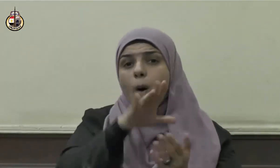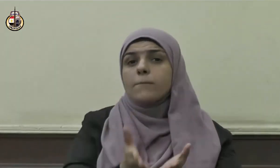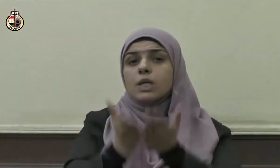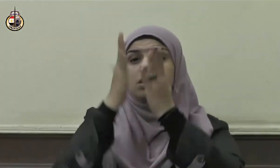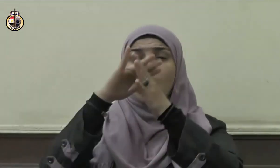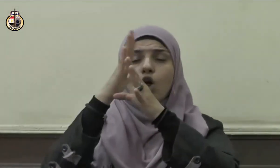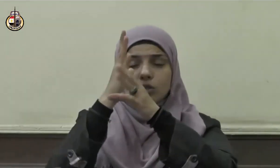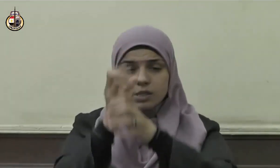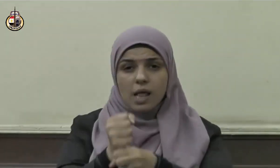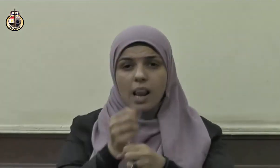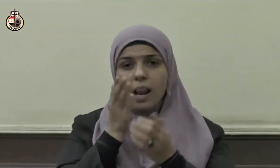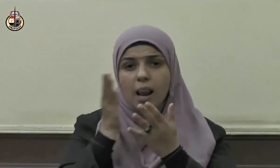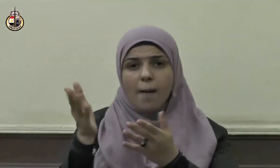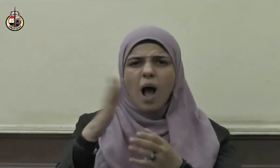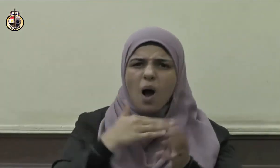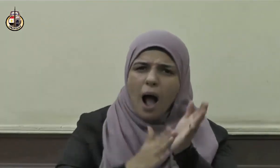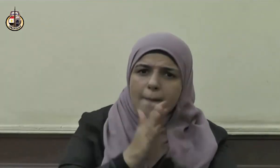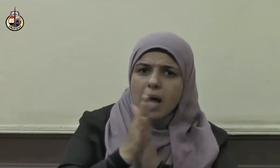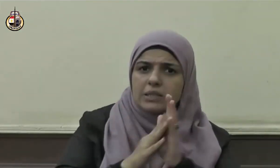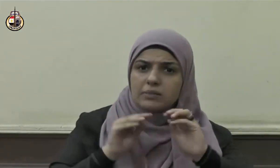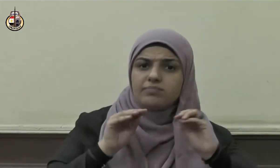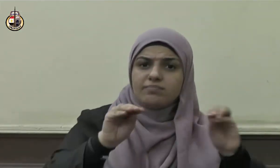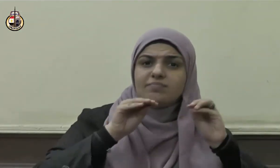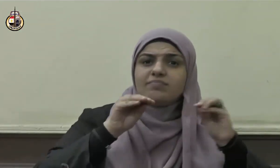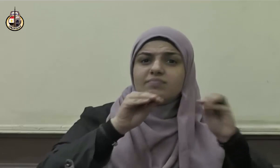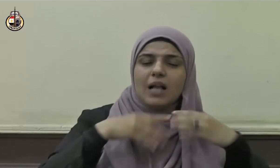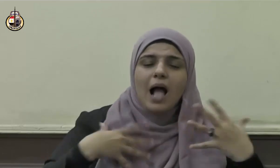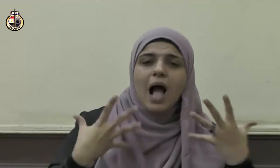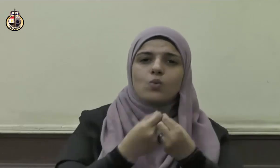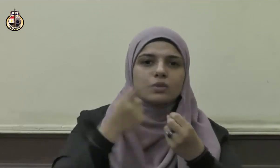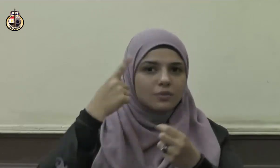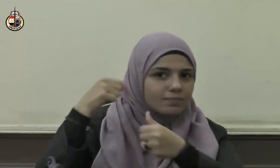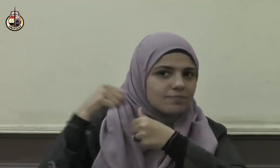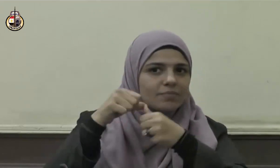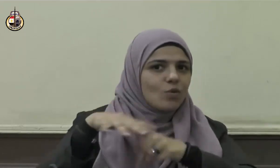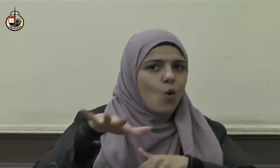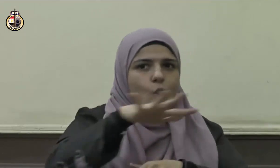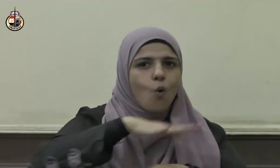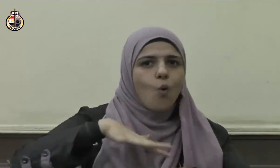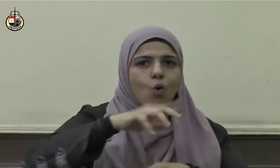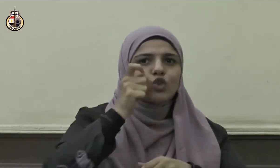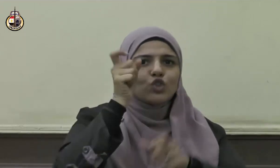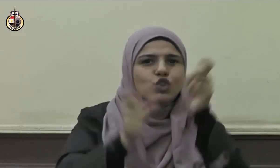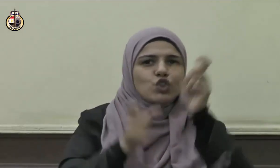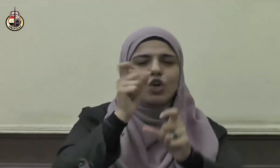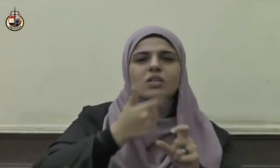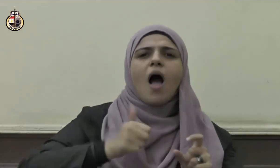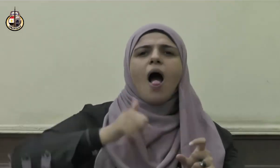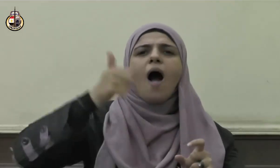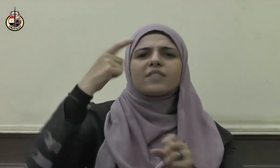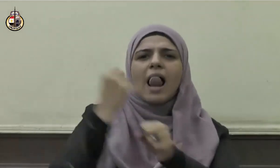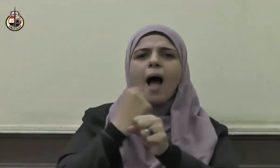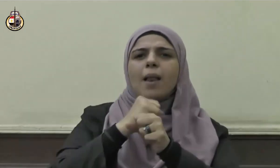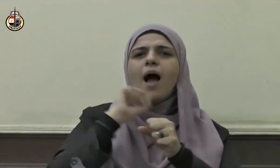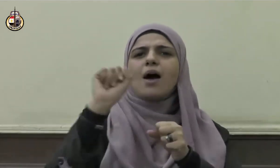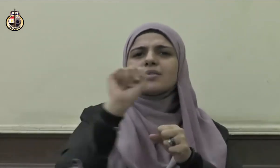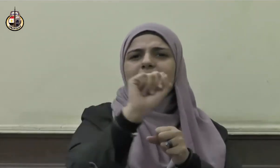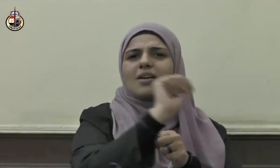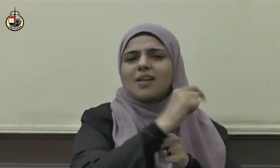وسلم يشجعهم ويذكر كل واحد بأحسن ما يذكر إكراما